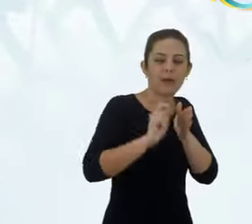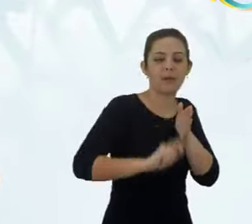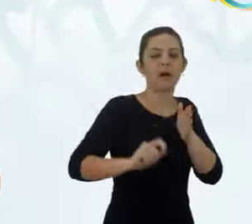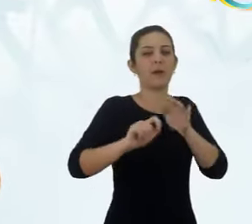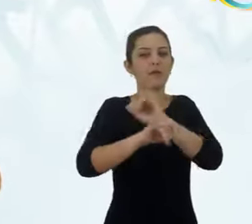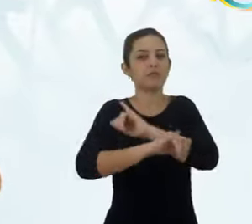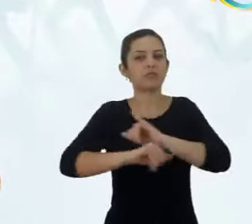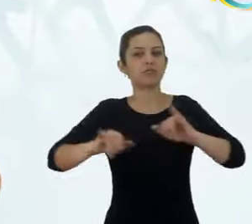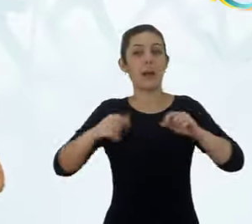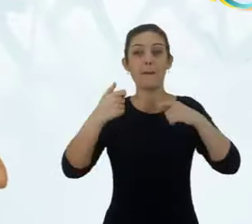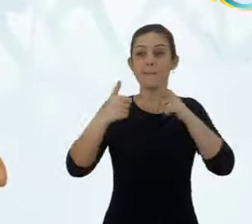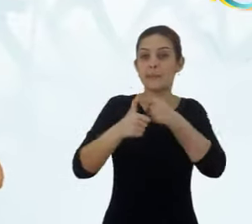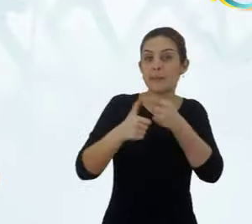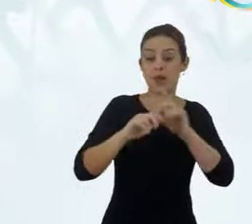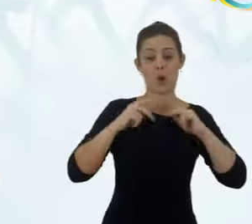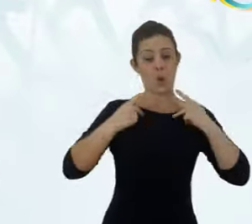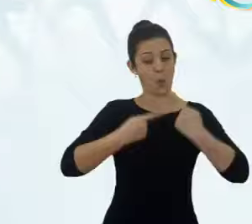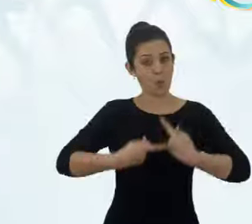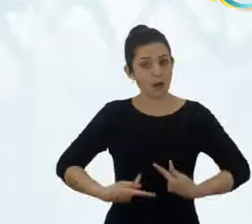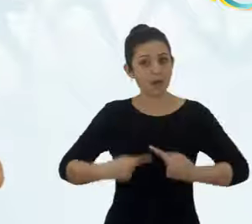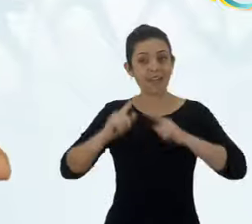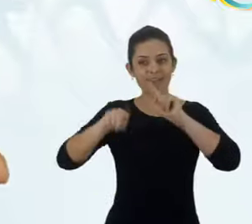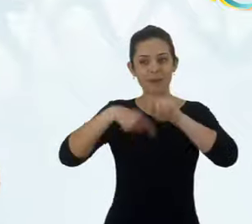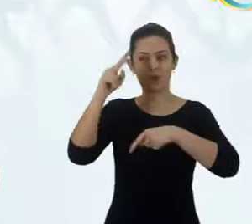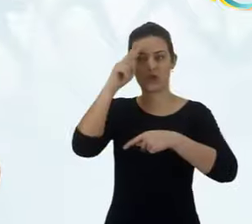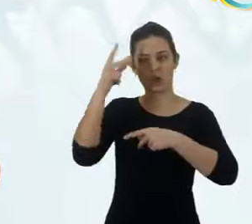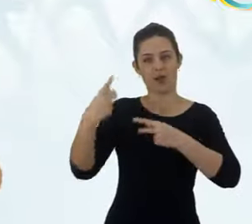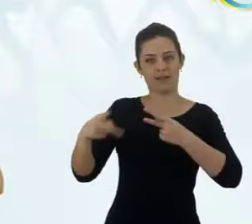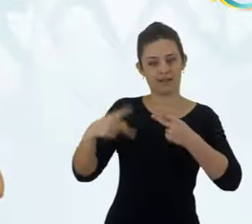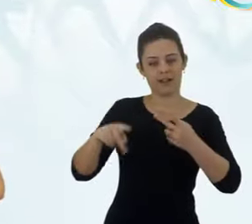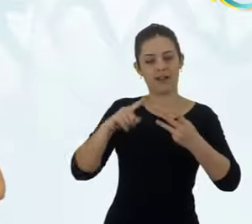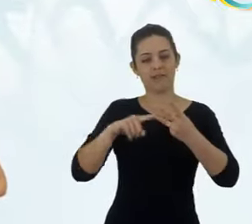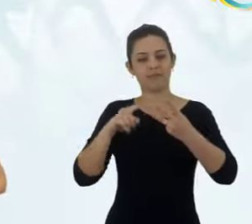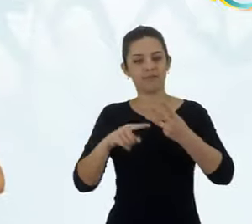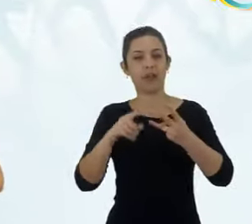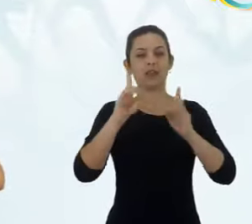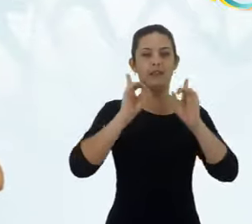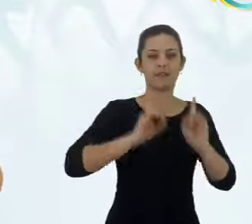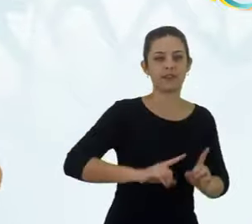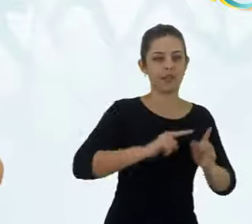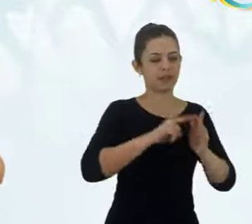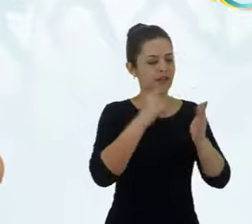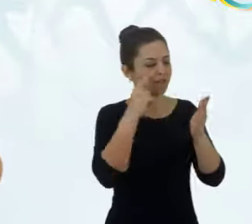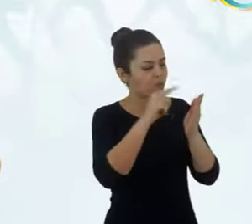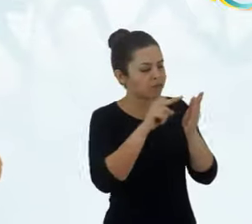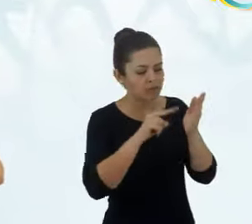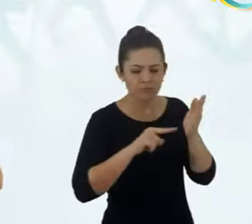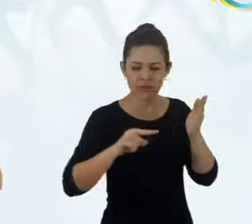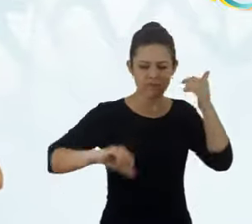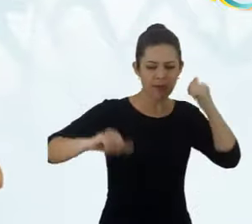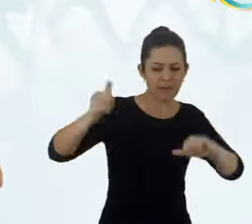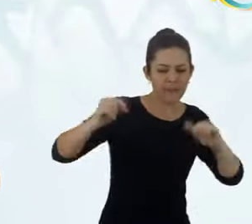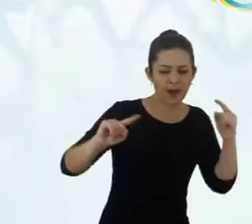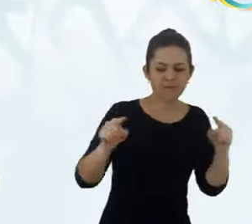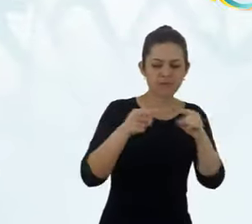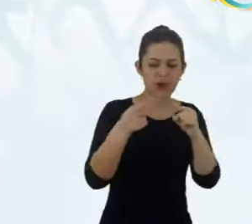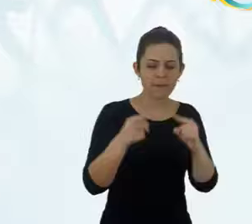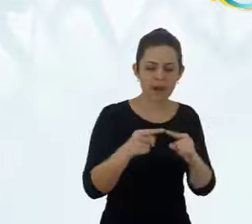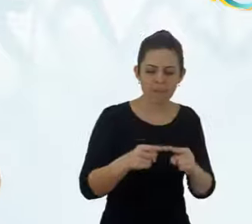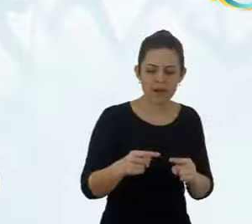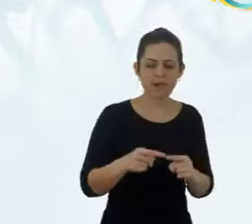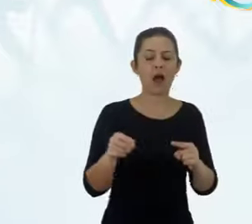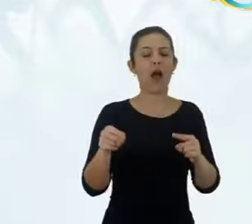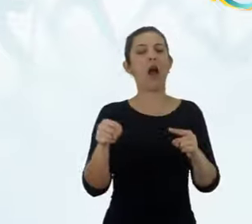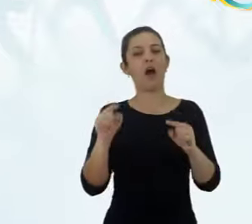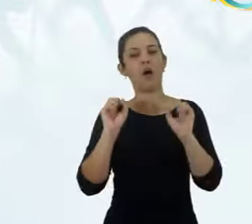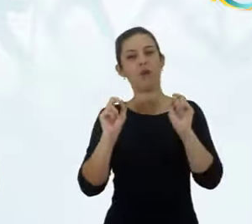gente. Enxergar primeiro o ser humano, para depois sim colocar a deficiência